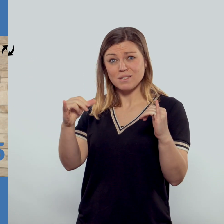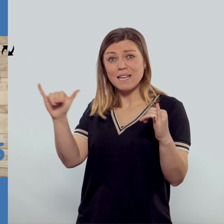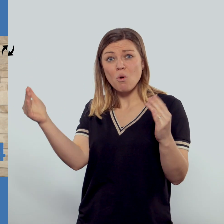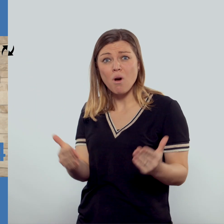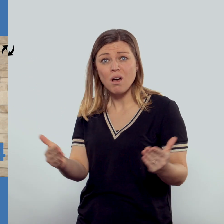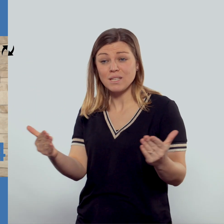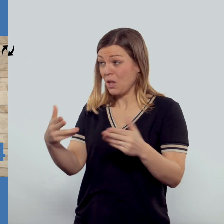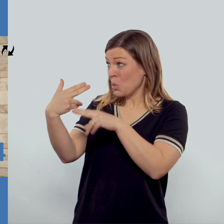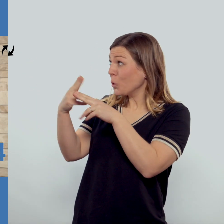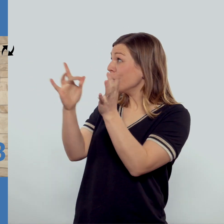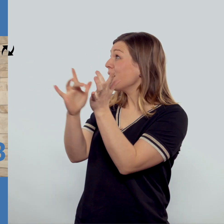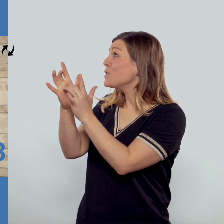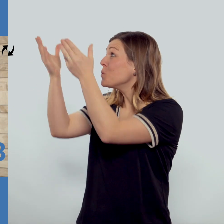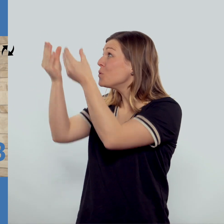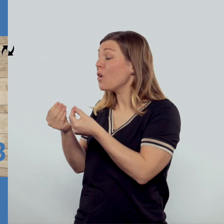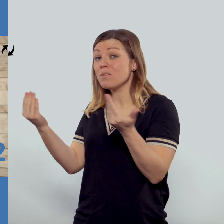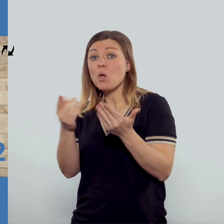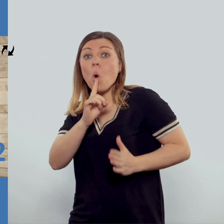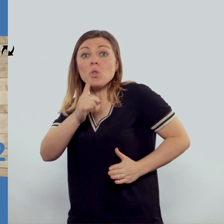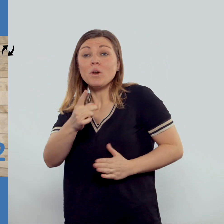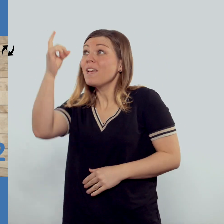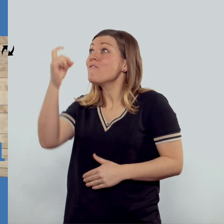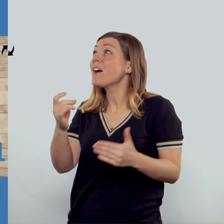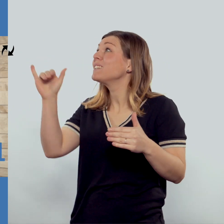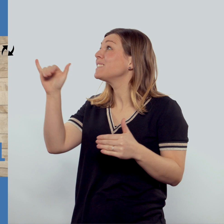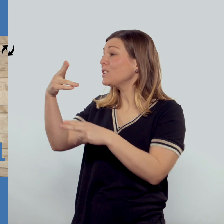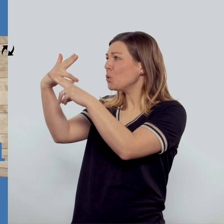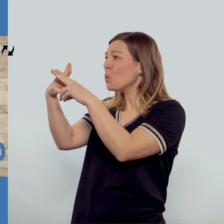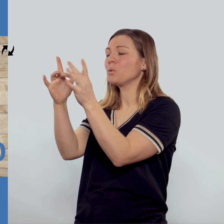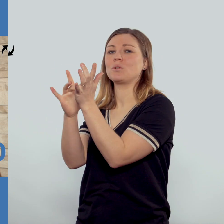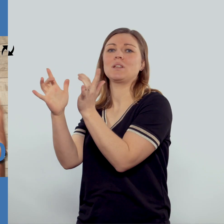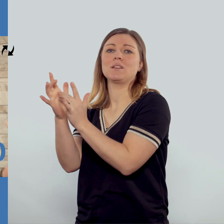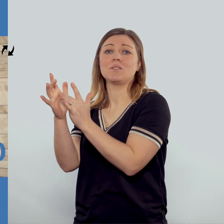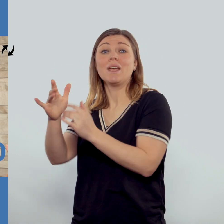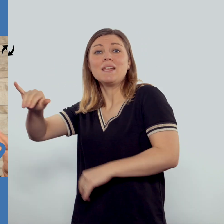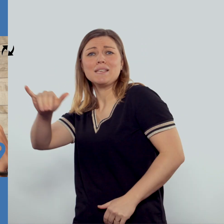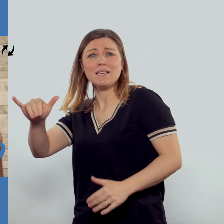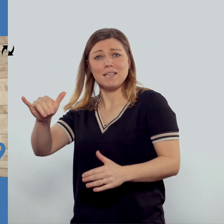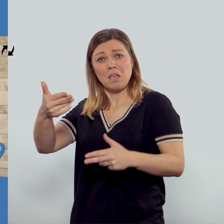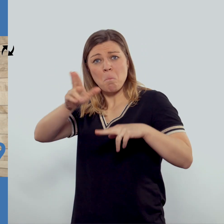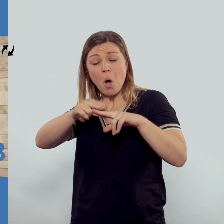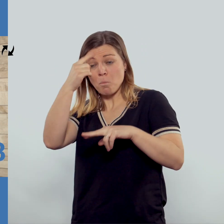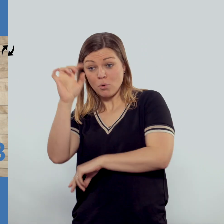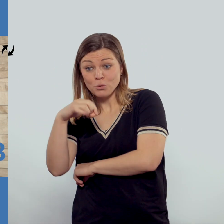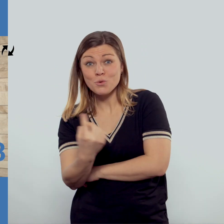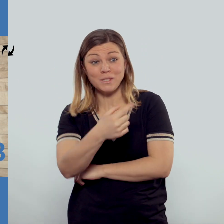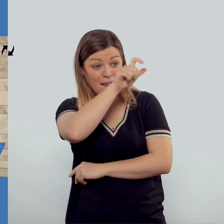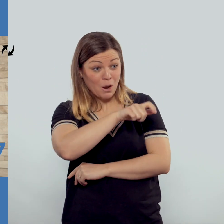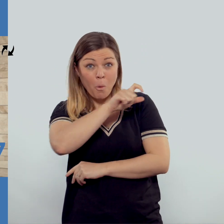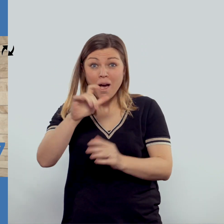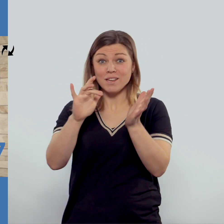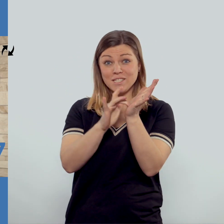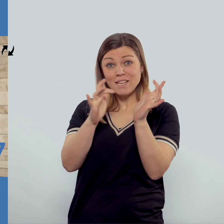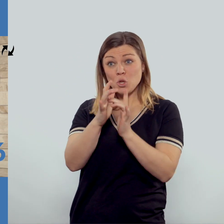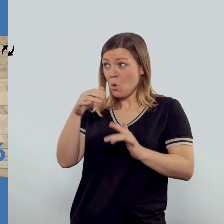c'est le nom de Jésus. L'autorité par laquelle nous faisons ces choses, c'est le nom de Jésus. Et qu'est-ce qui a payé pour tout ça? C'est Jésus à la croix. Donc on doit d'abord